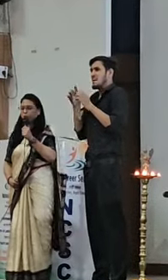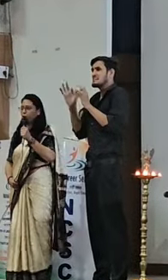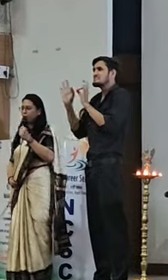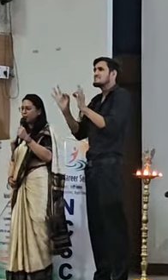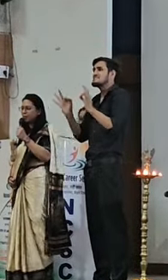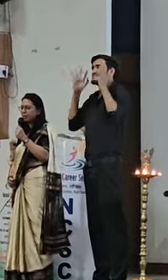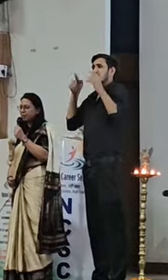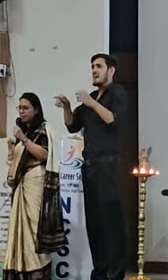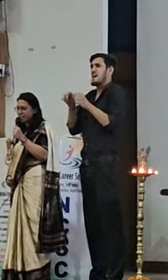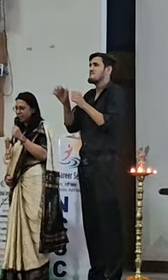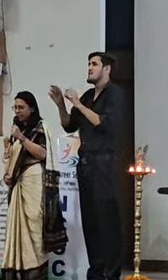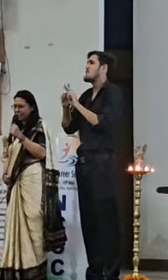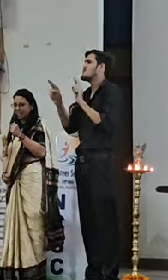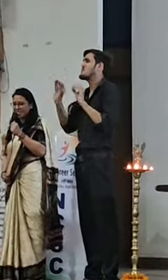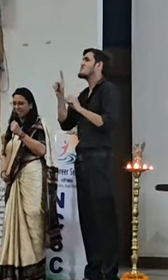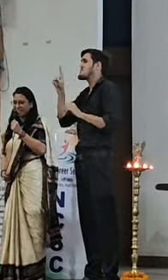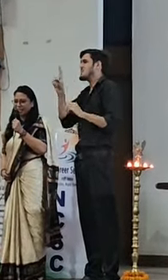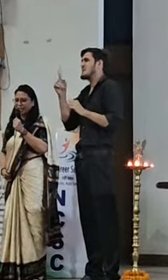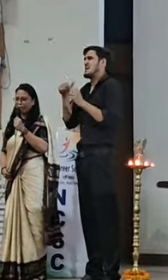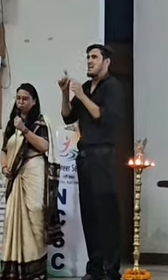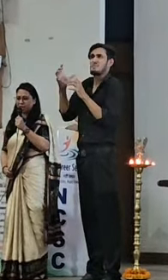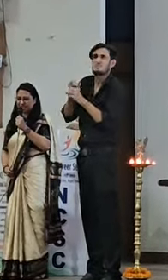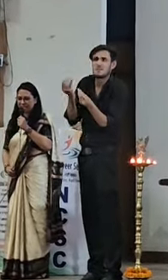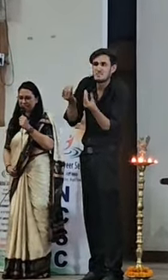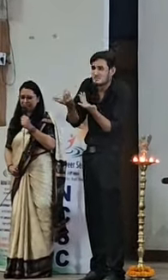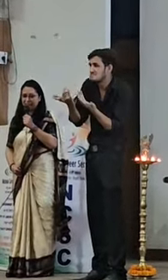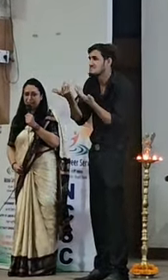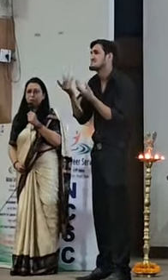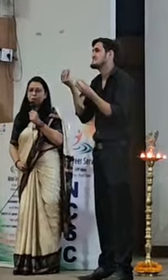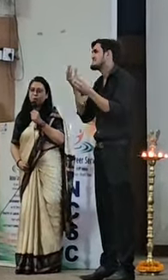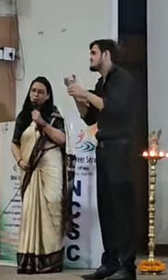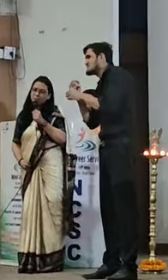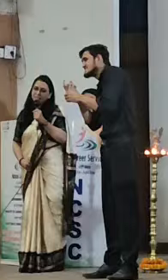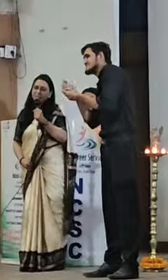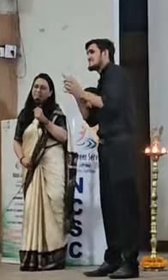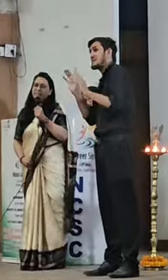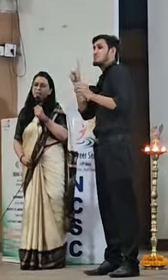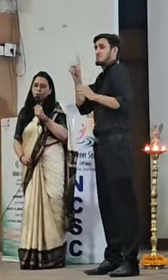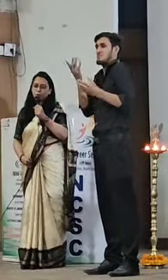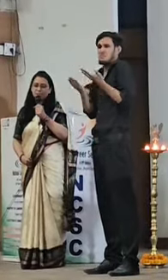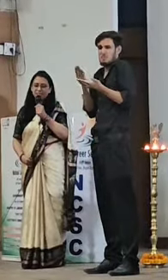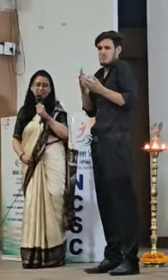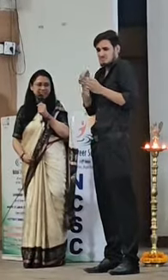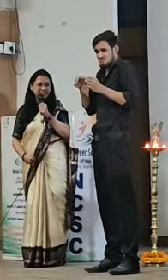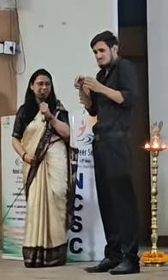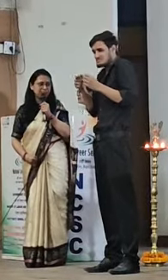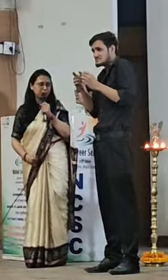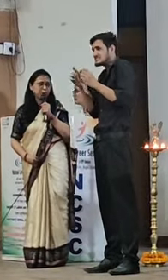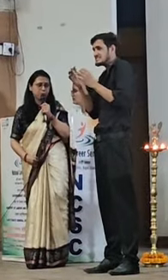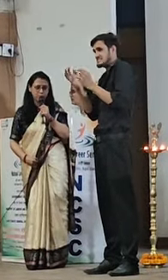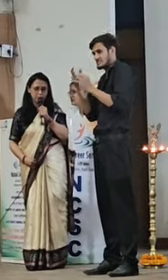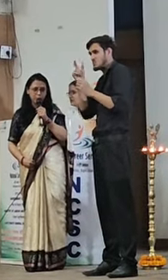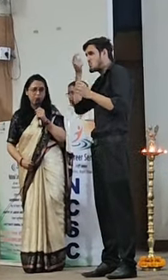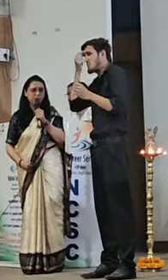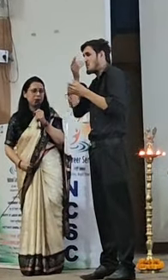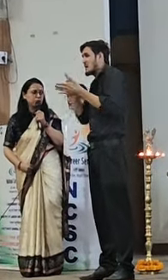तो ऑडिटोरियम नहीं है, एसी नहीं है, कुछ ऐसा नहीं है, तो हो सकता है कि थोड़ी सी दिक्कत आप लोगों को हो, पर